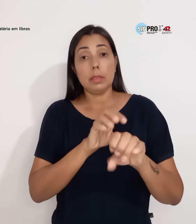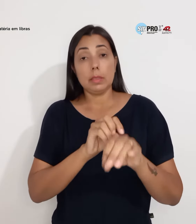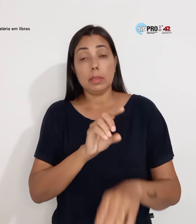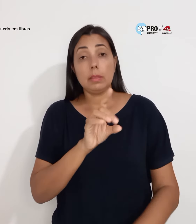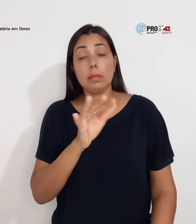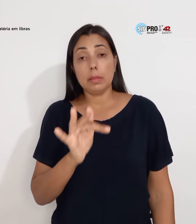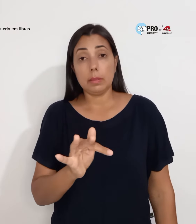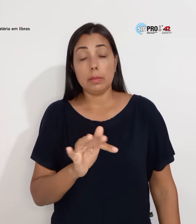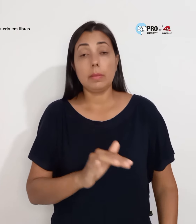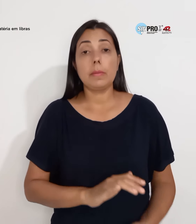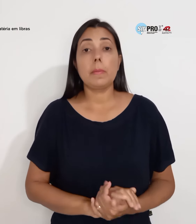do Distrito Federal,